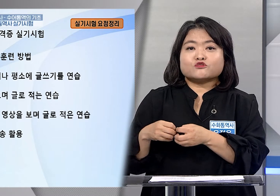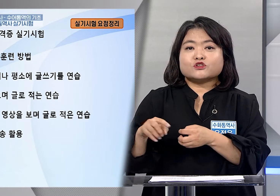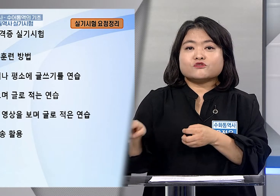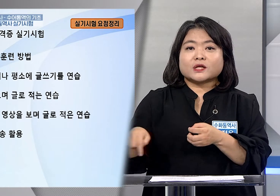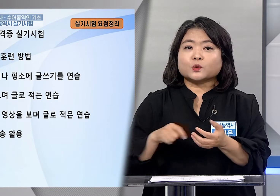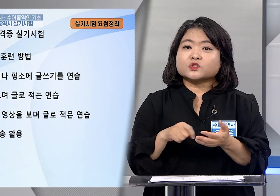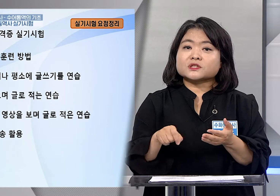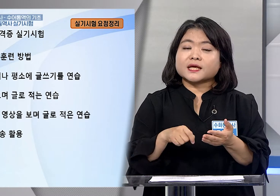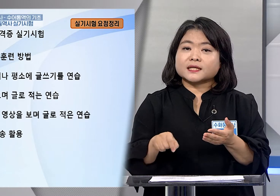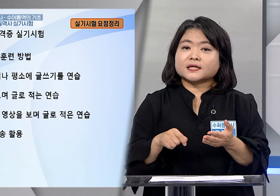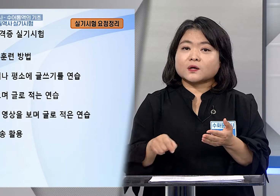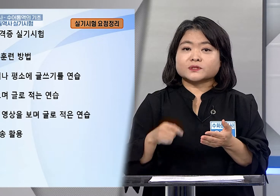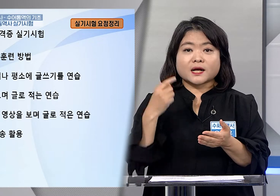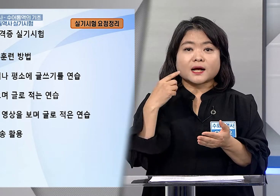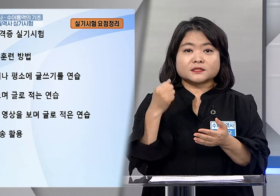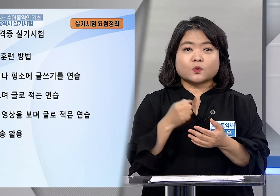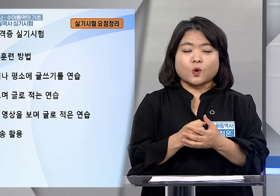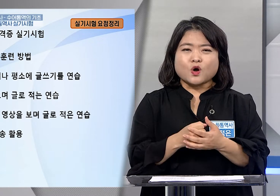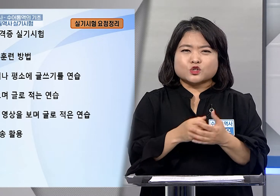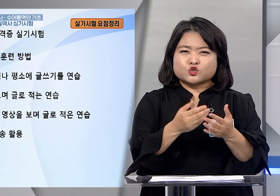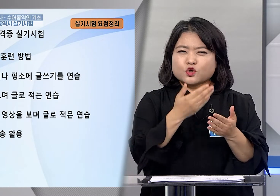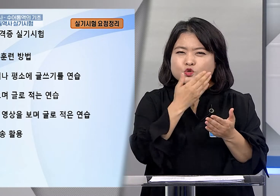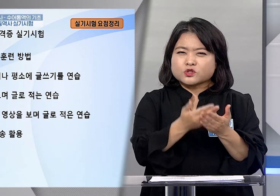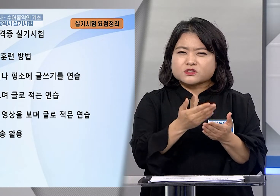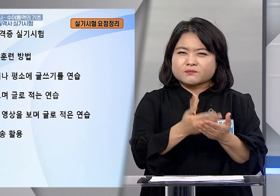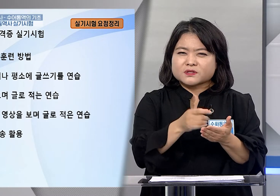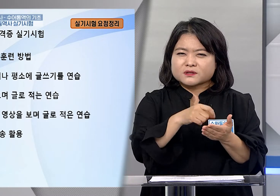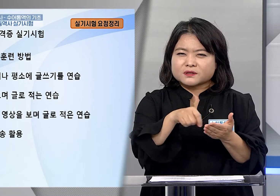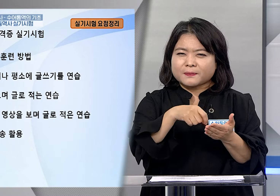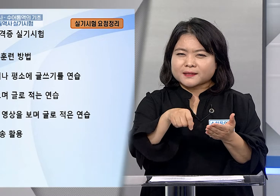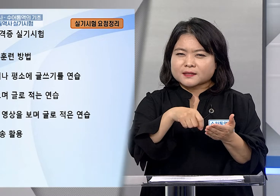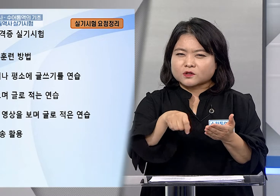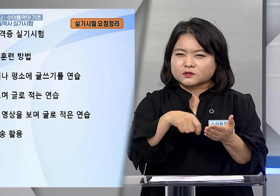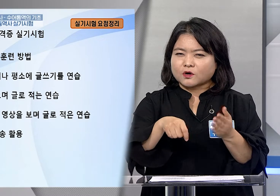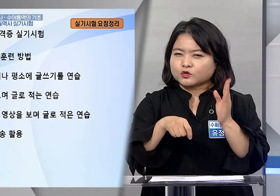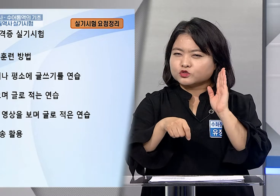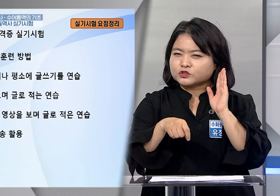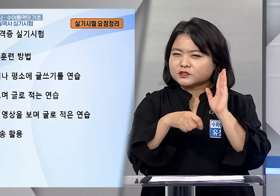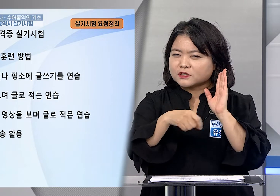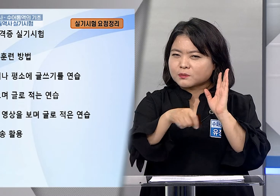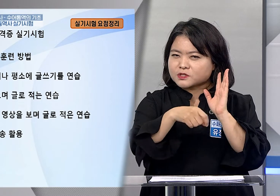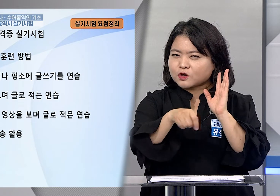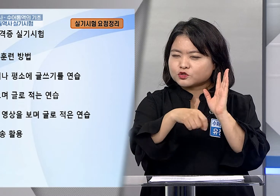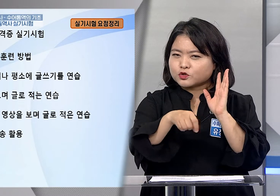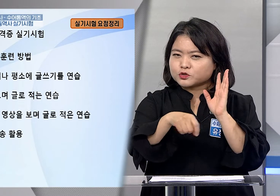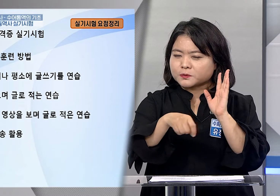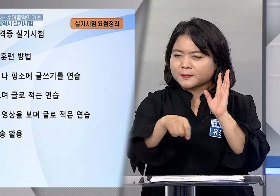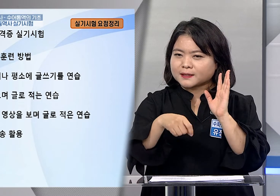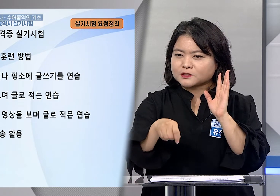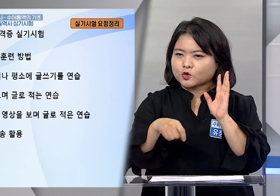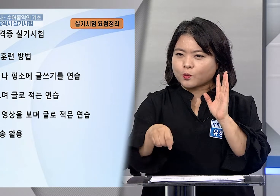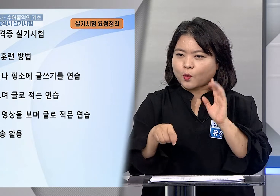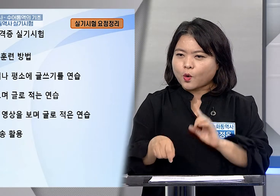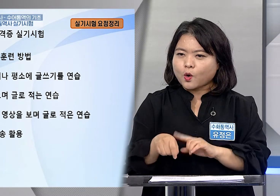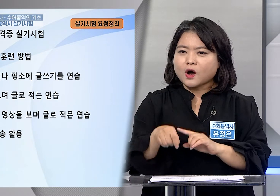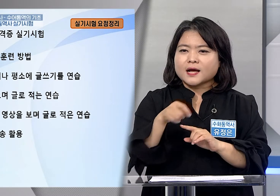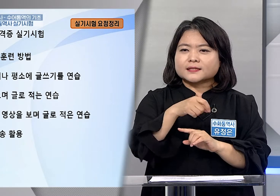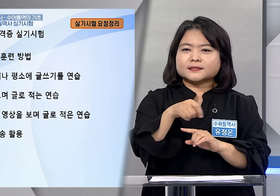작문을 위한 노트 테이킹이라고 생각하시고 주요 요점들을 받아 적는 거, 뉴스를 들으면서 주요 요점을 받아 적어보고